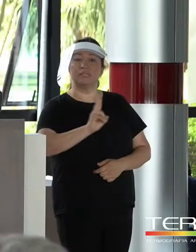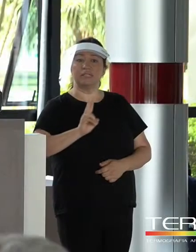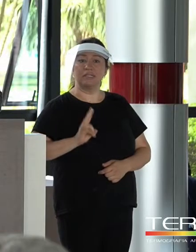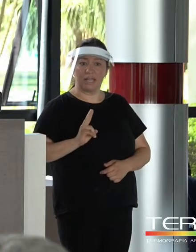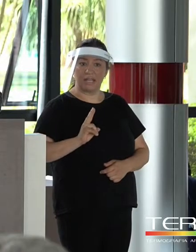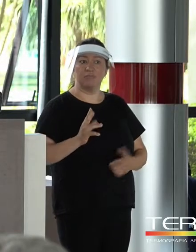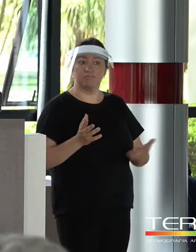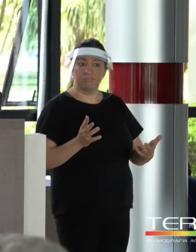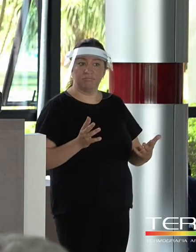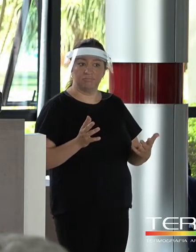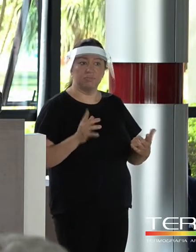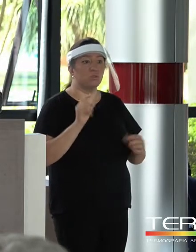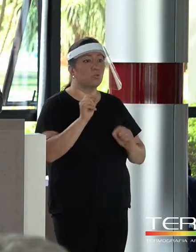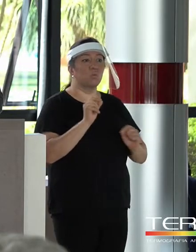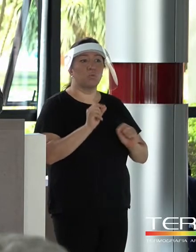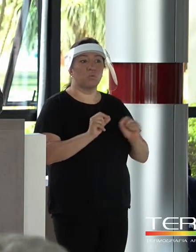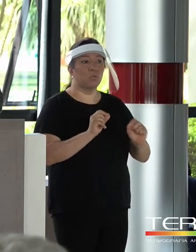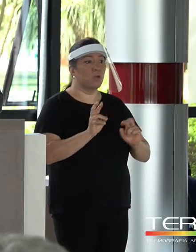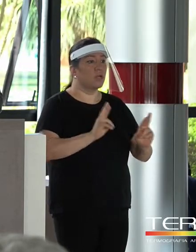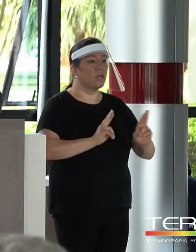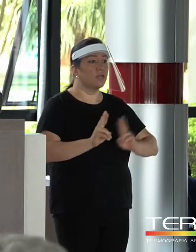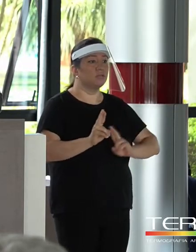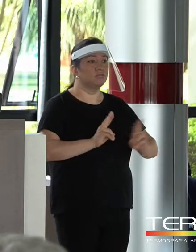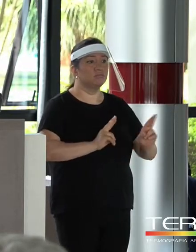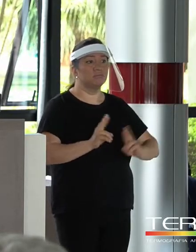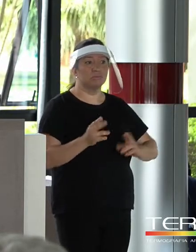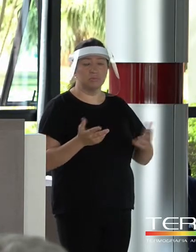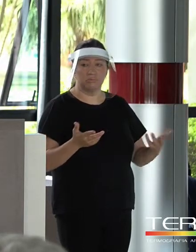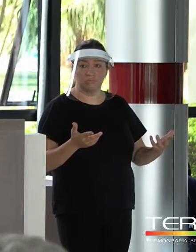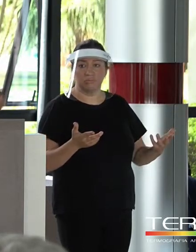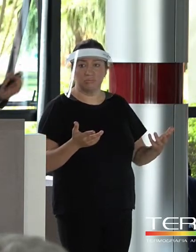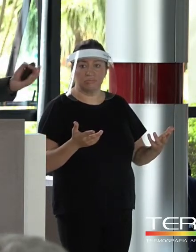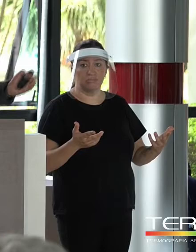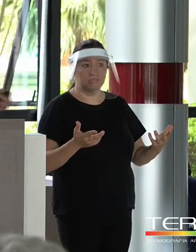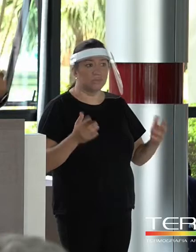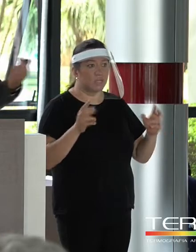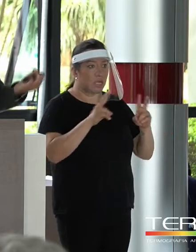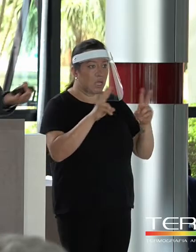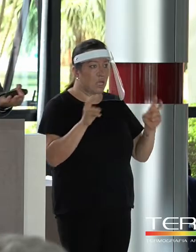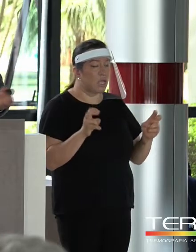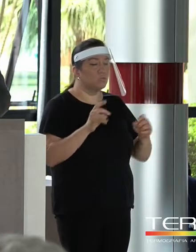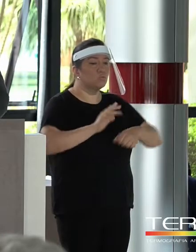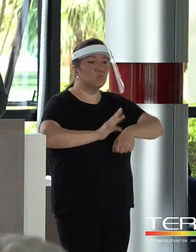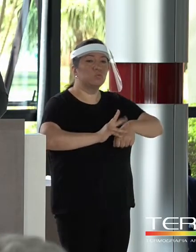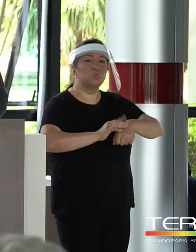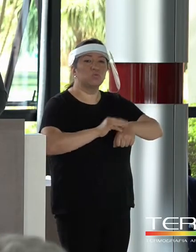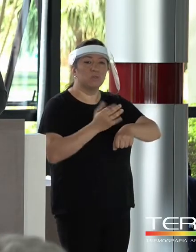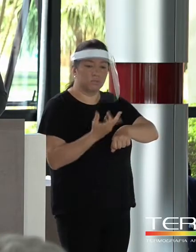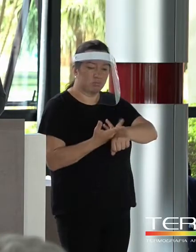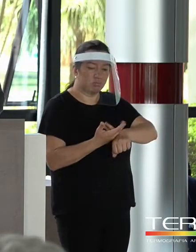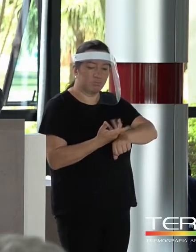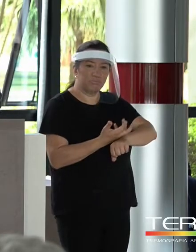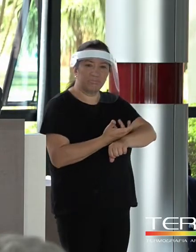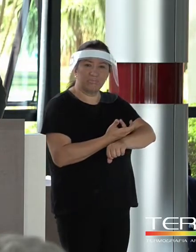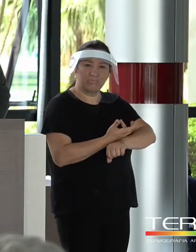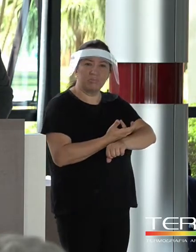então relacionado aí a questão de inflamações, né, dos